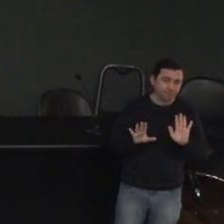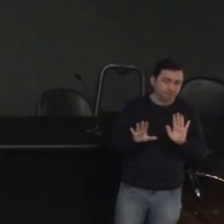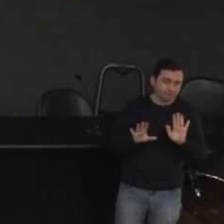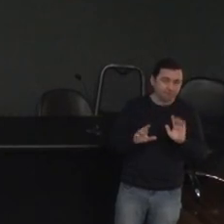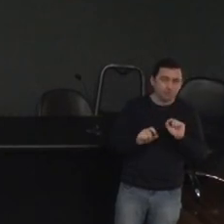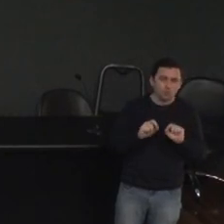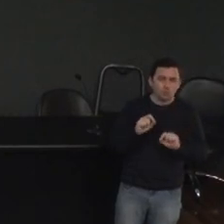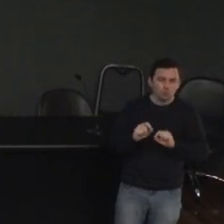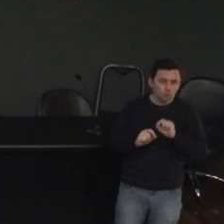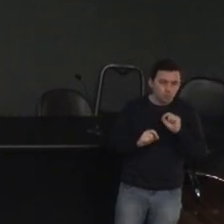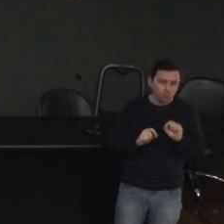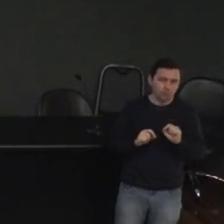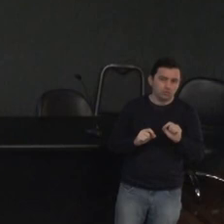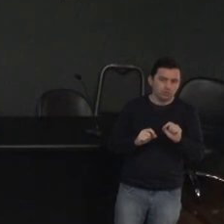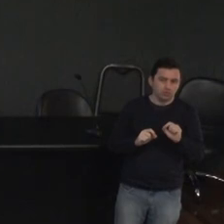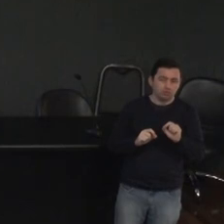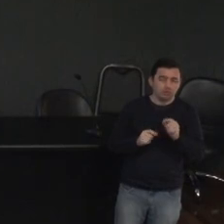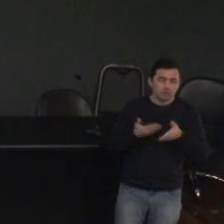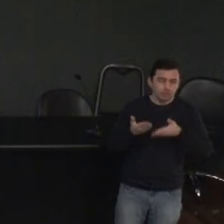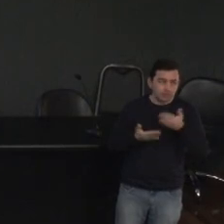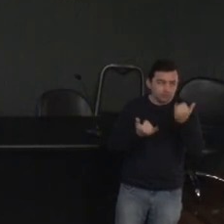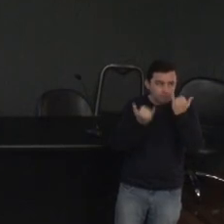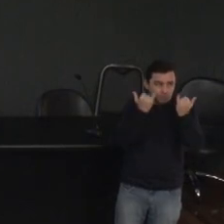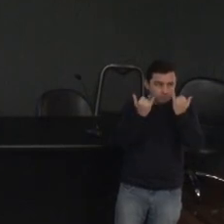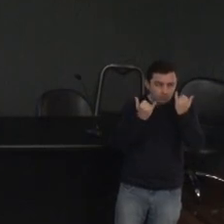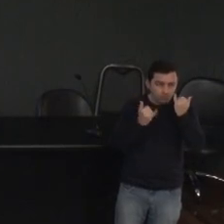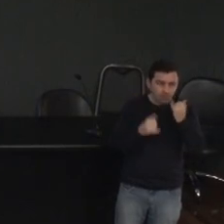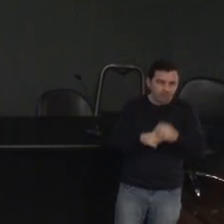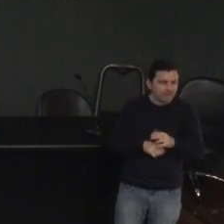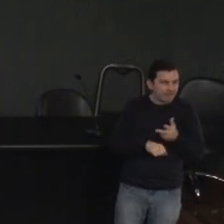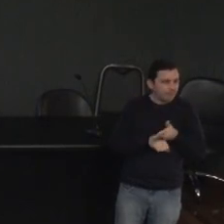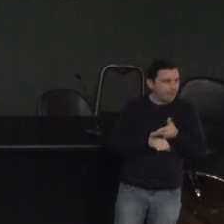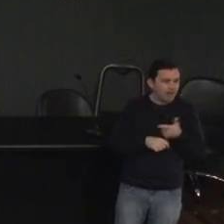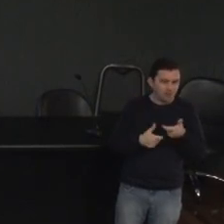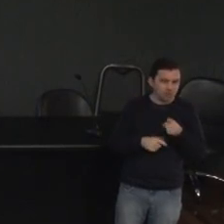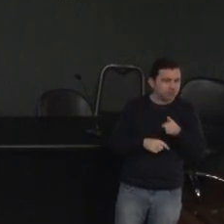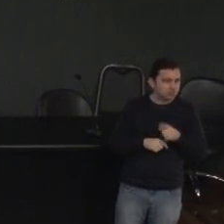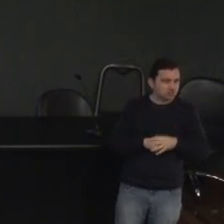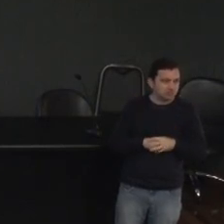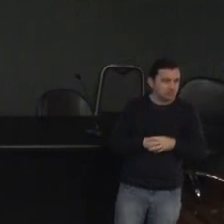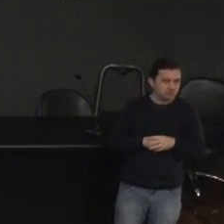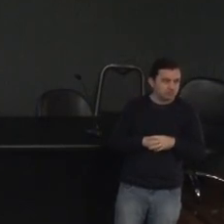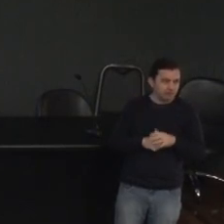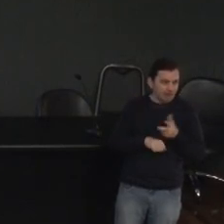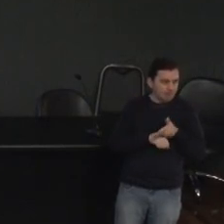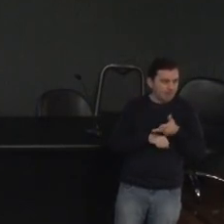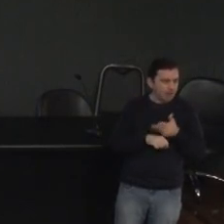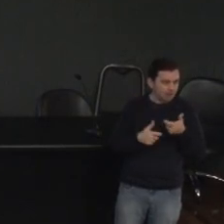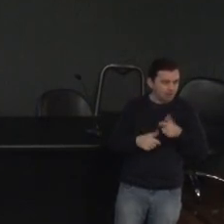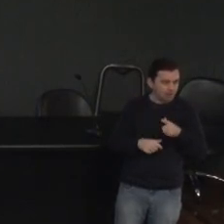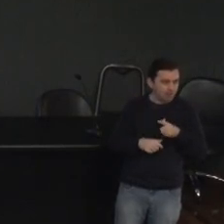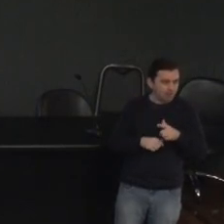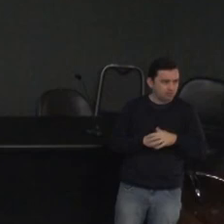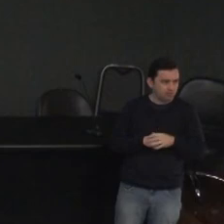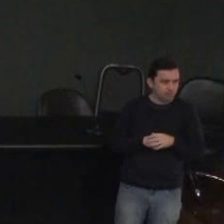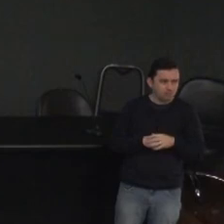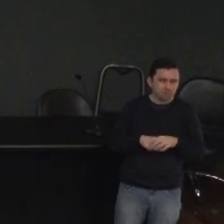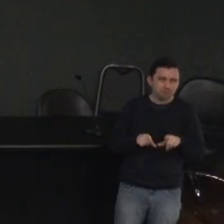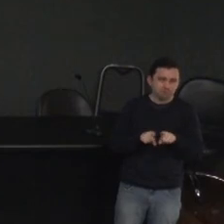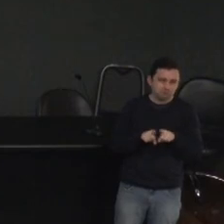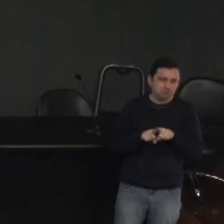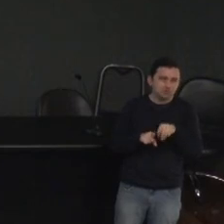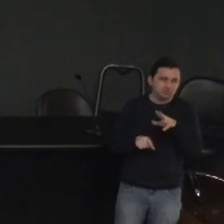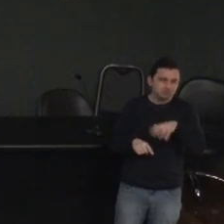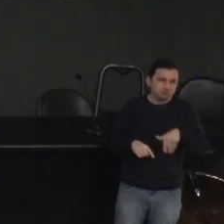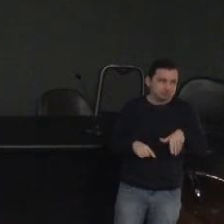o nível de tratamento de dados que passa por cada uma das áreas para o atingimento de determinada